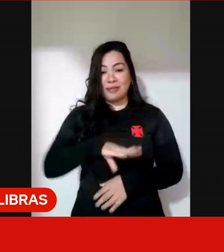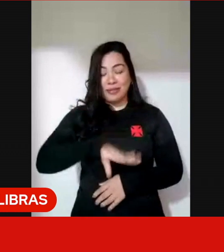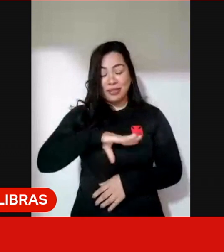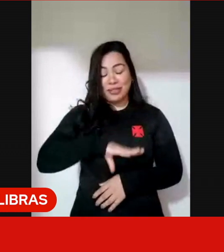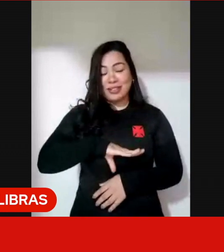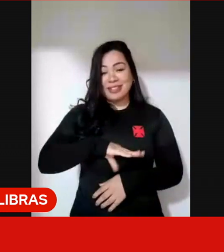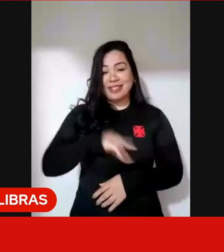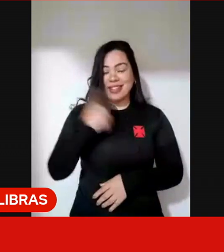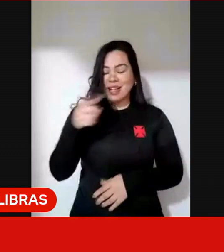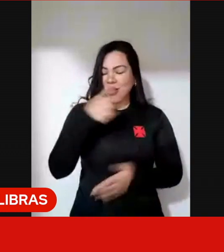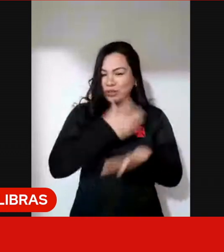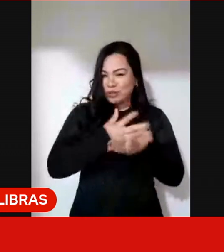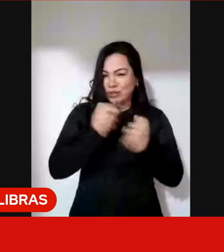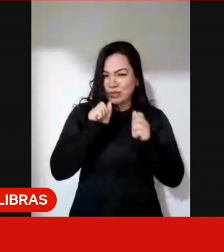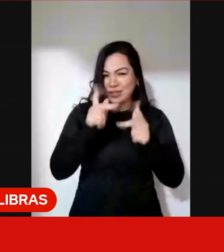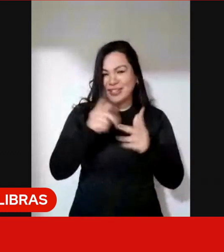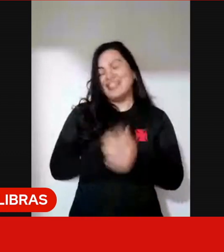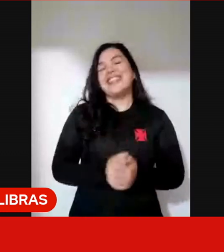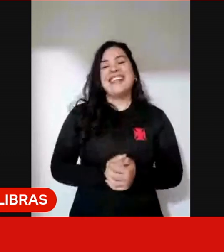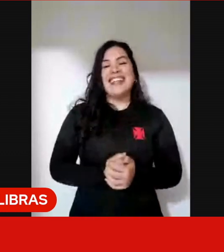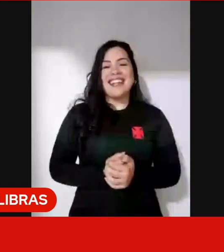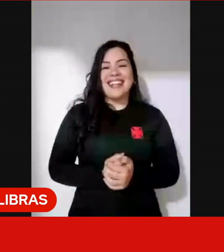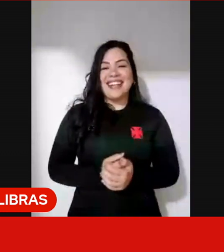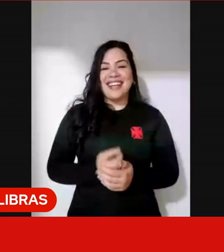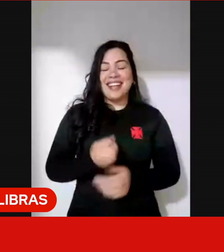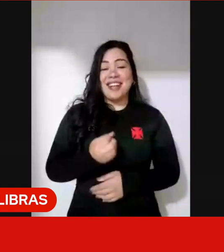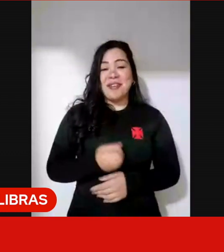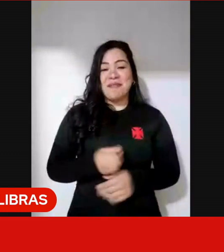gente vai seguindo a nossa conversa.